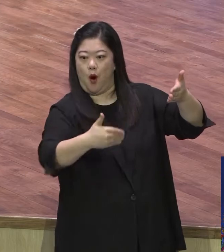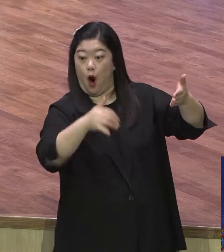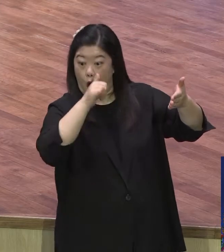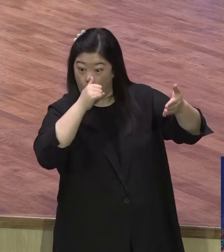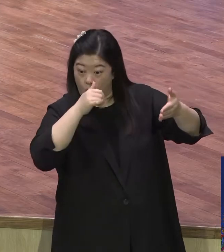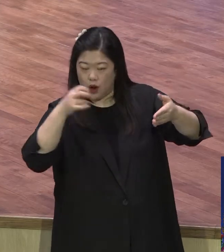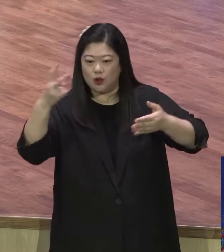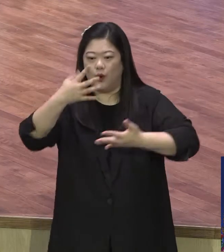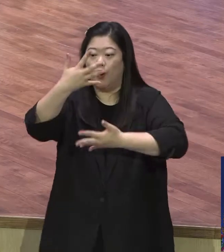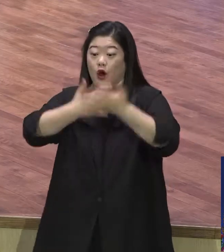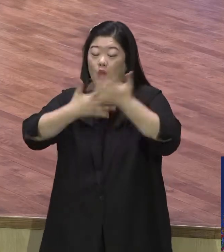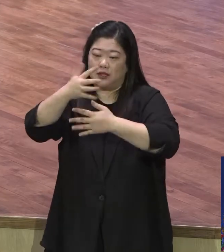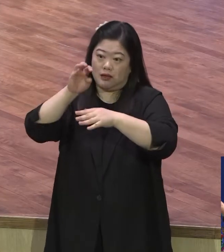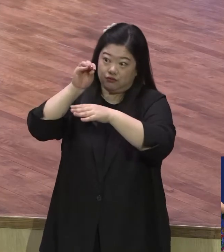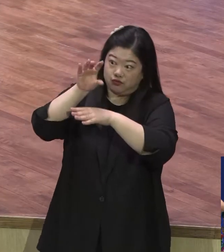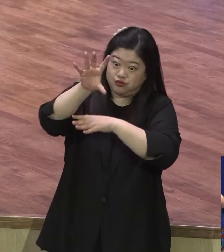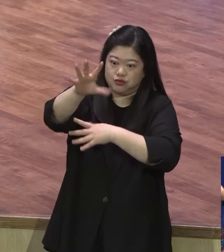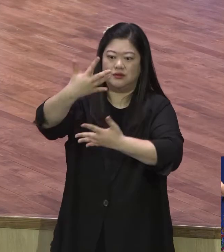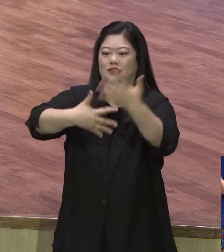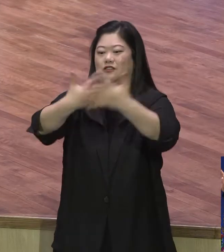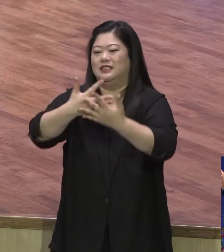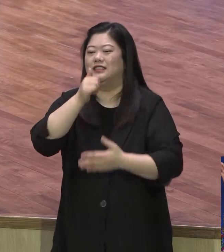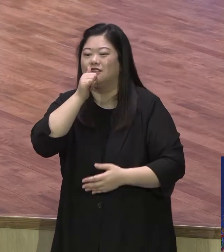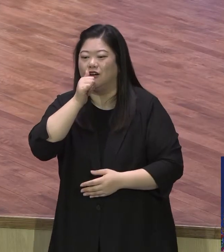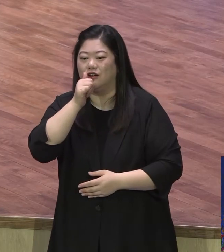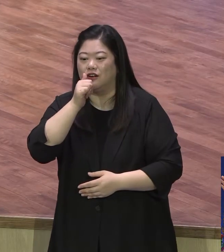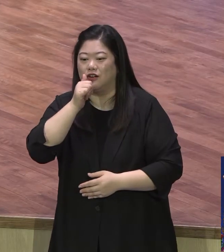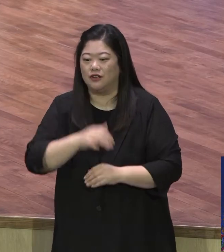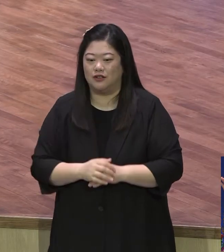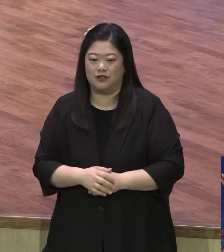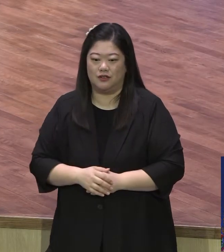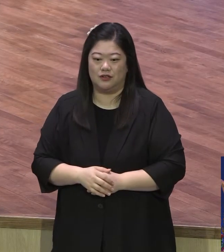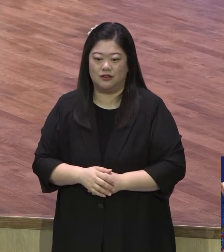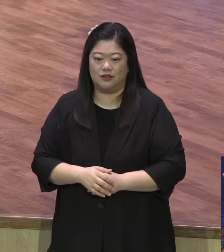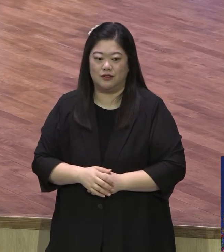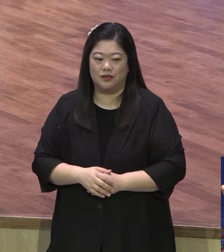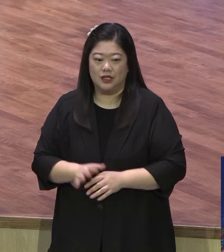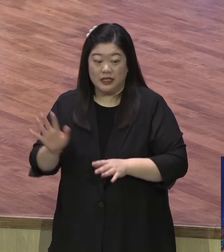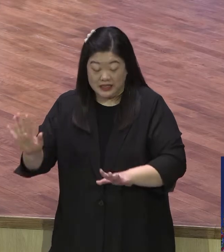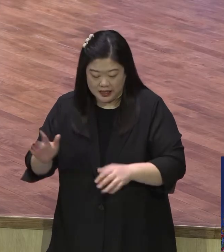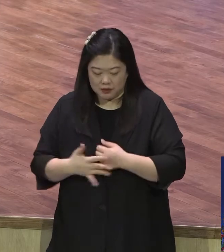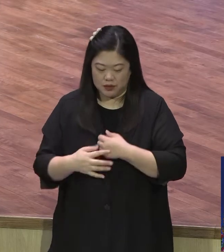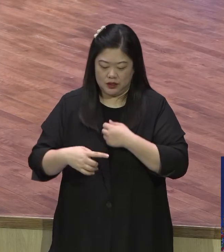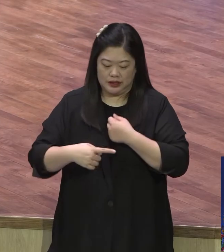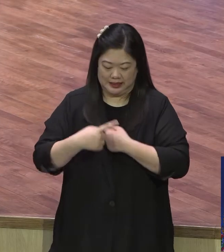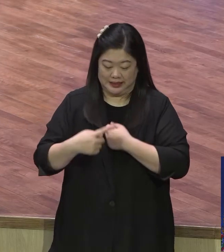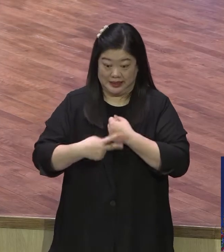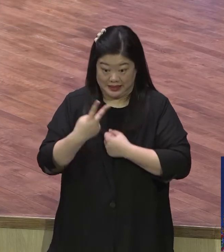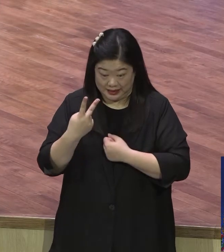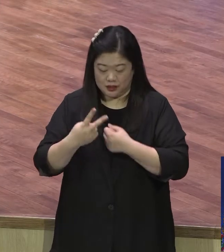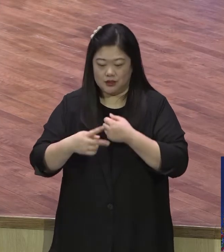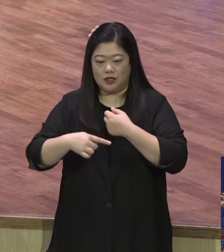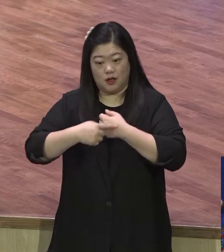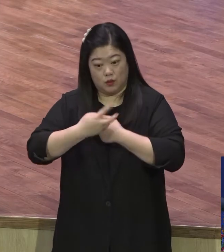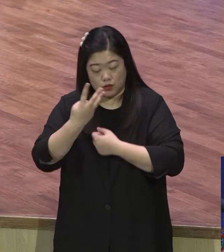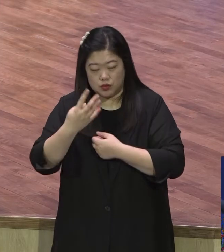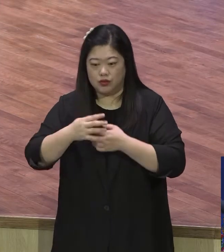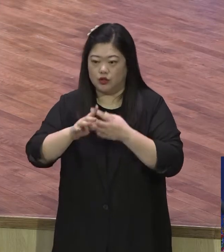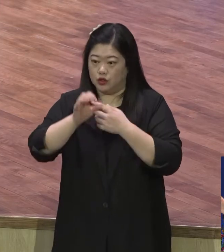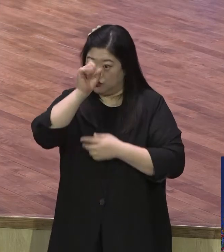단민족국에서 전부다 우리 유년부 초등부 소년부 중등부 고등부 6개 국에